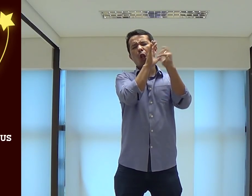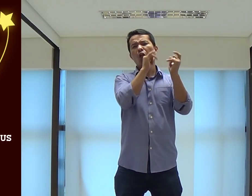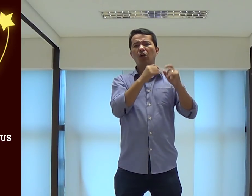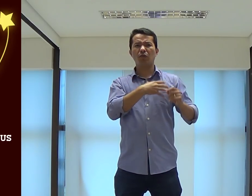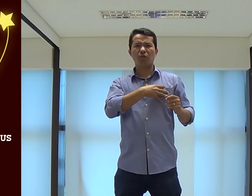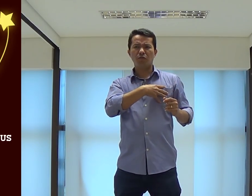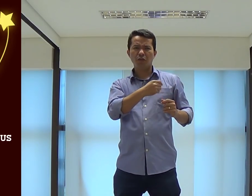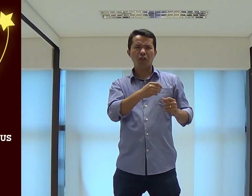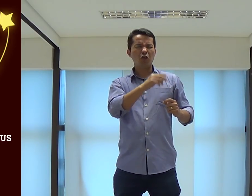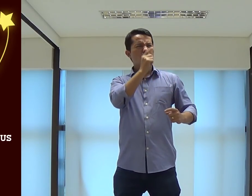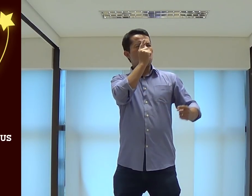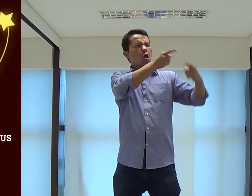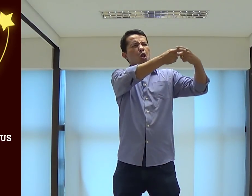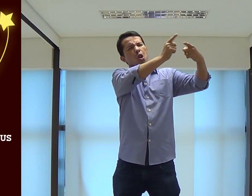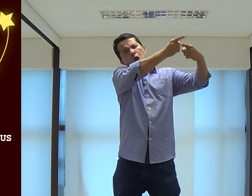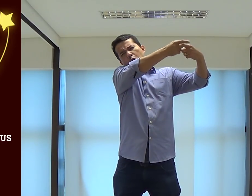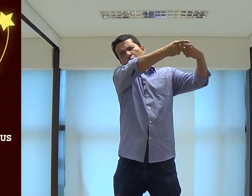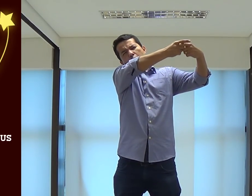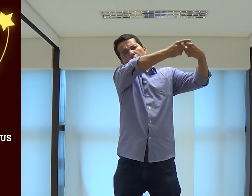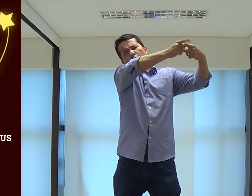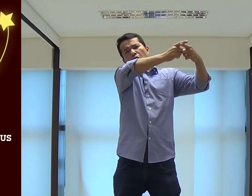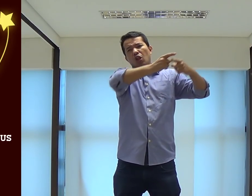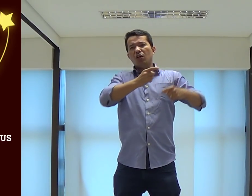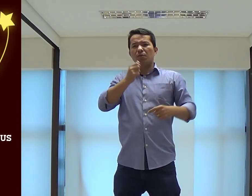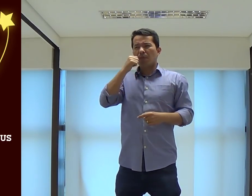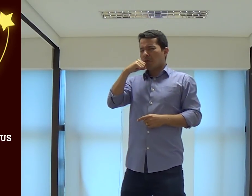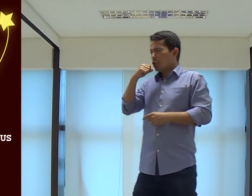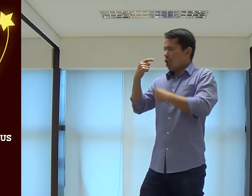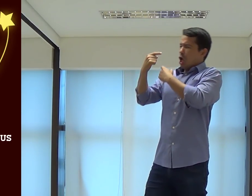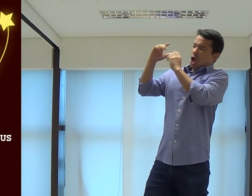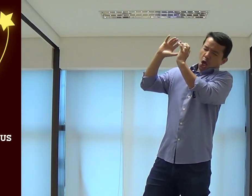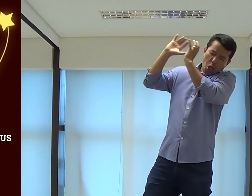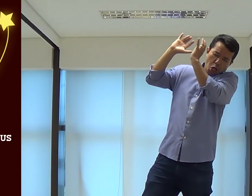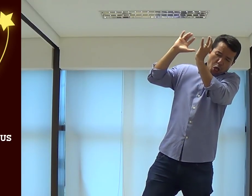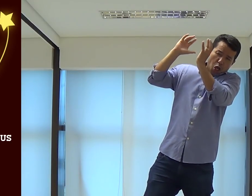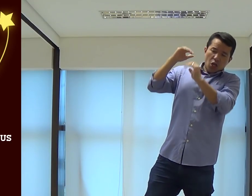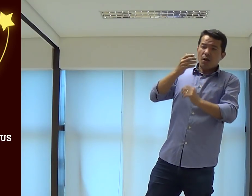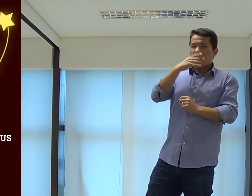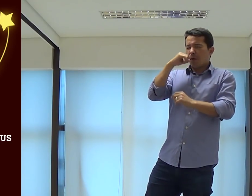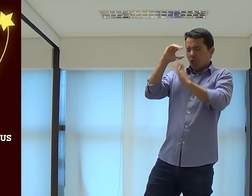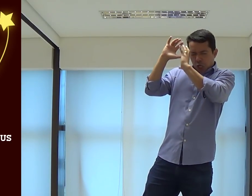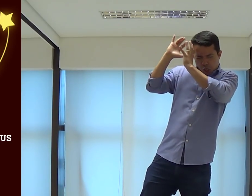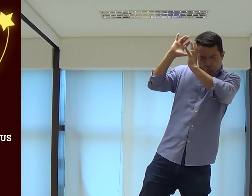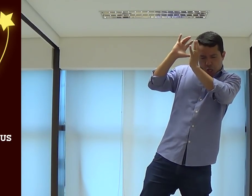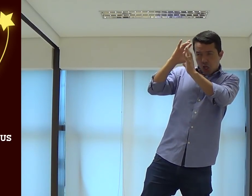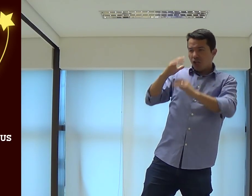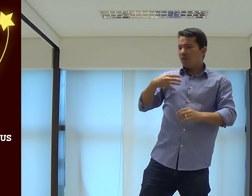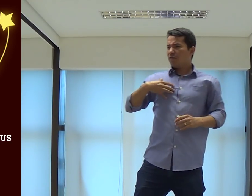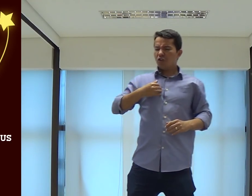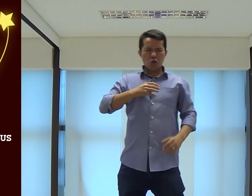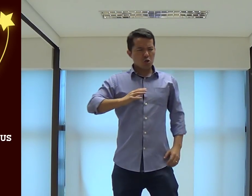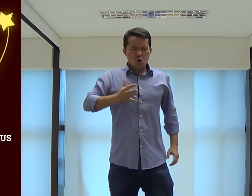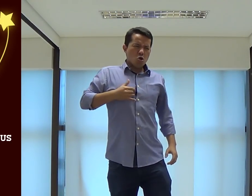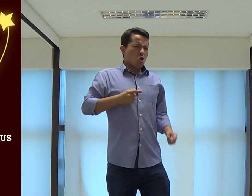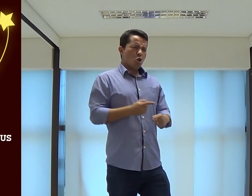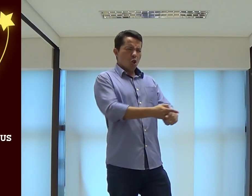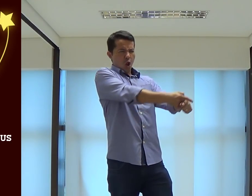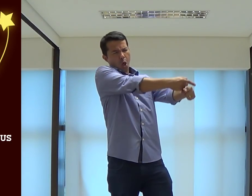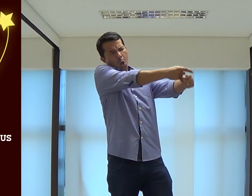ali brigando, e os filhos e discutindo, e a mãe, né, vai ouvindo tanta coisa ali, e o filho